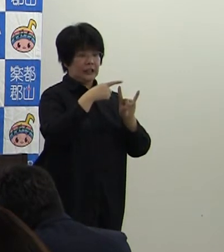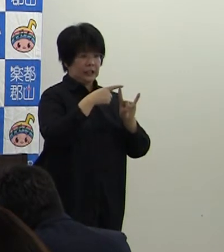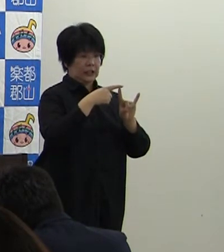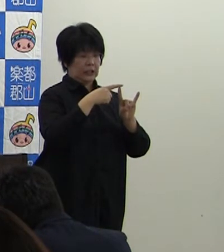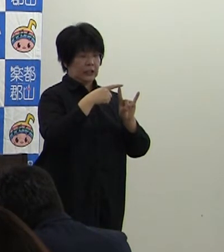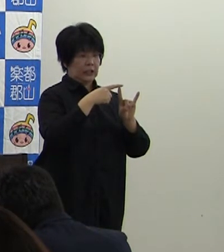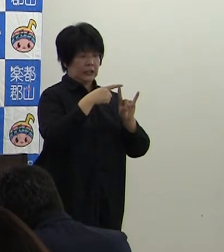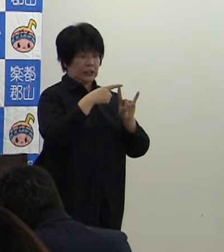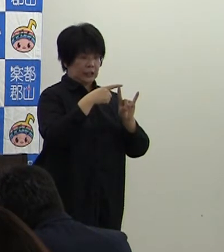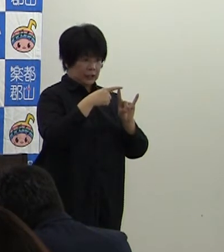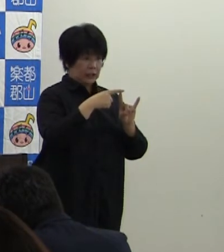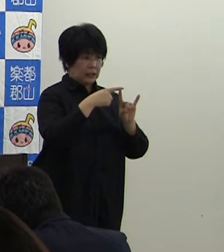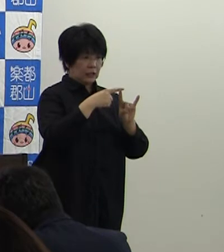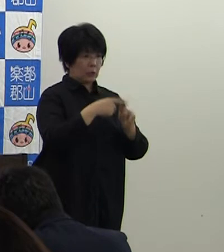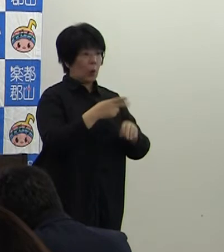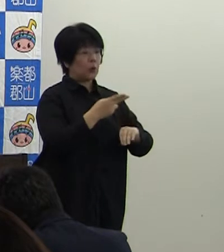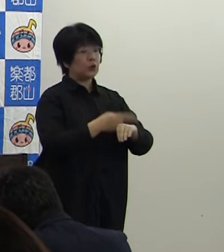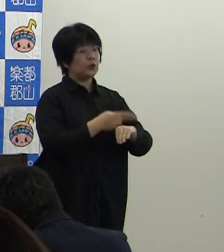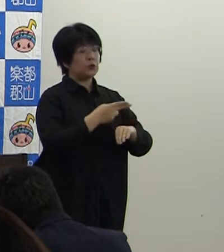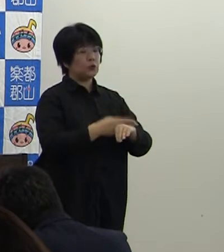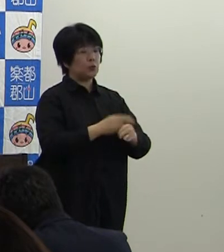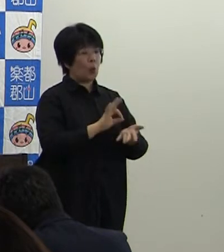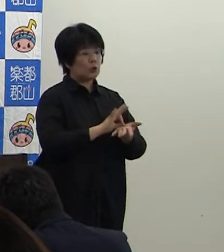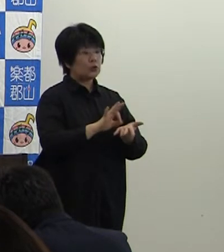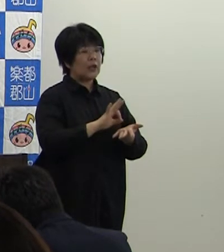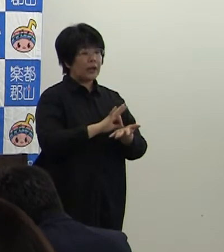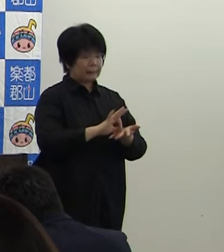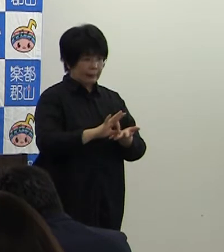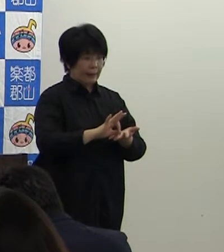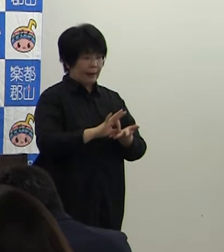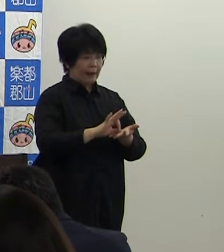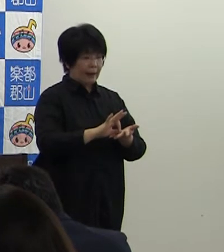標準化戦争ですよね、戦争と言っちゃなんですが、ね、標準化